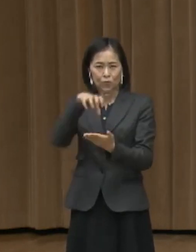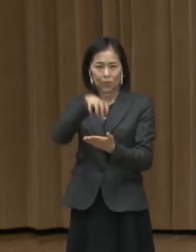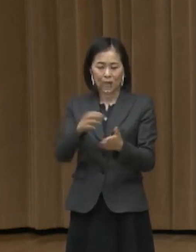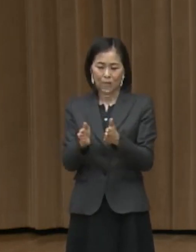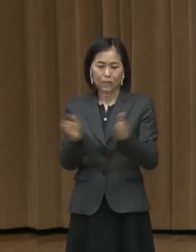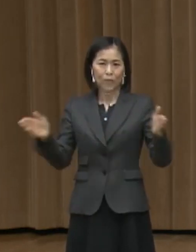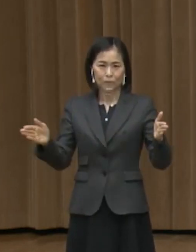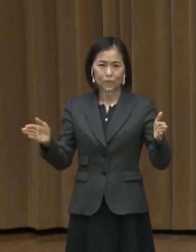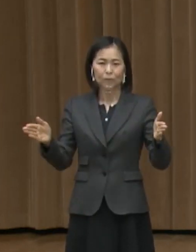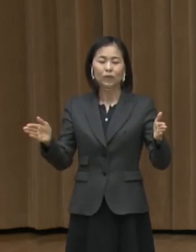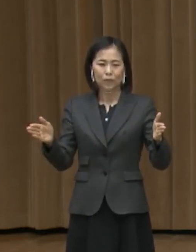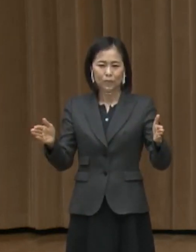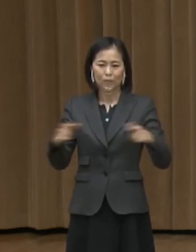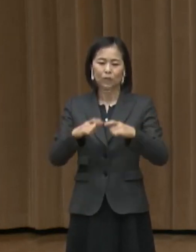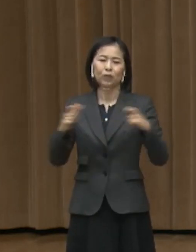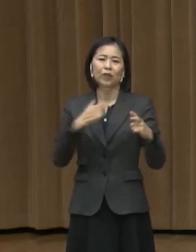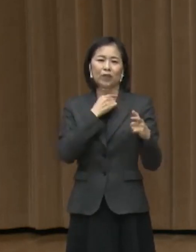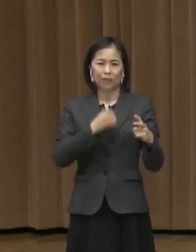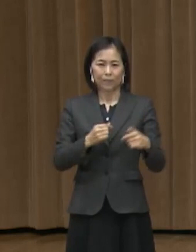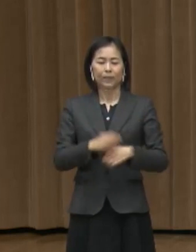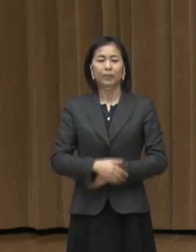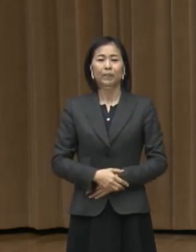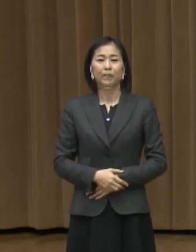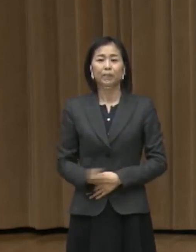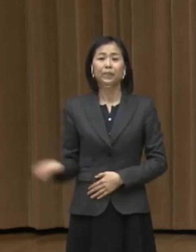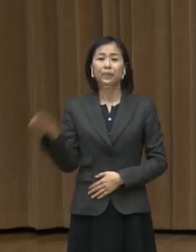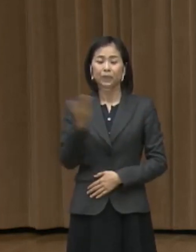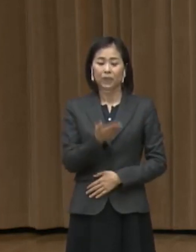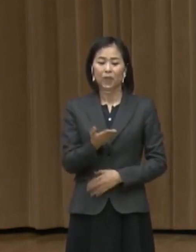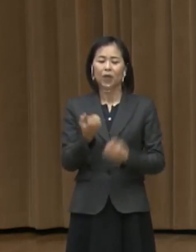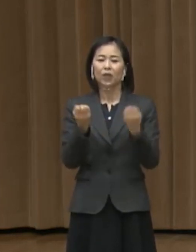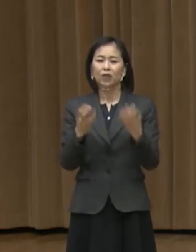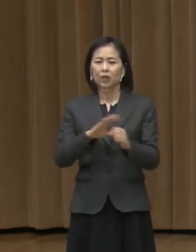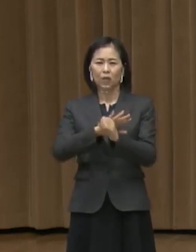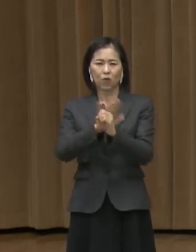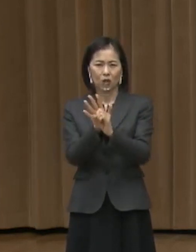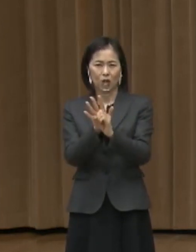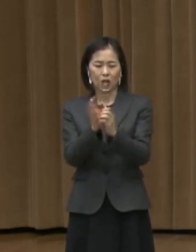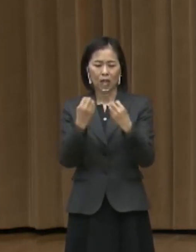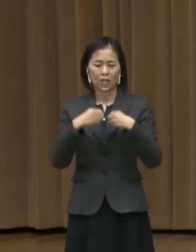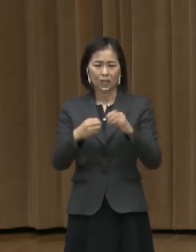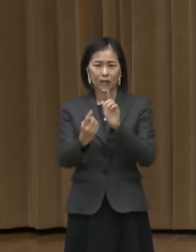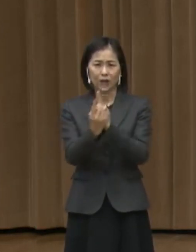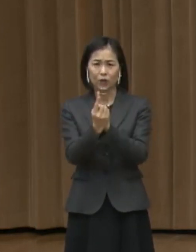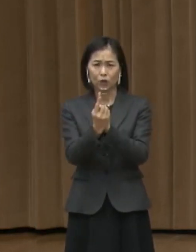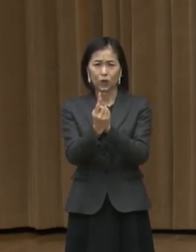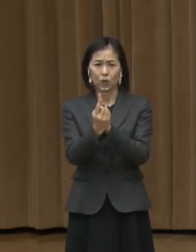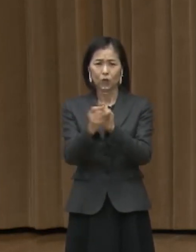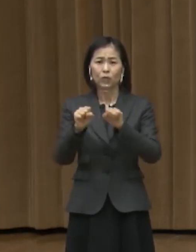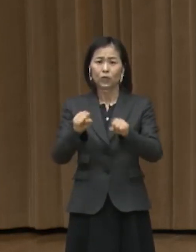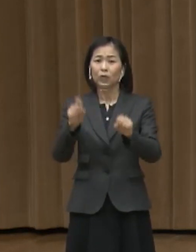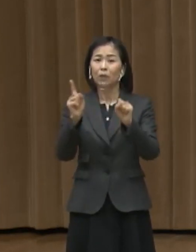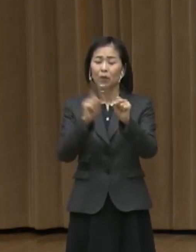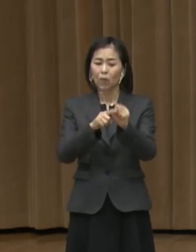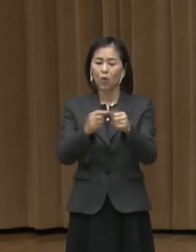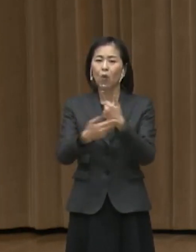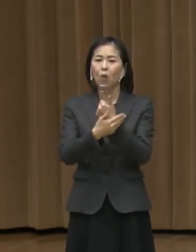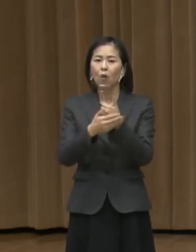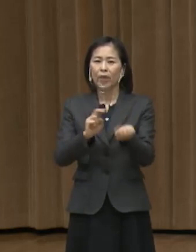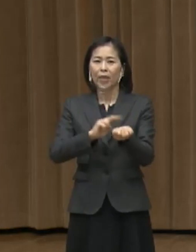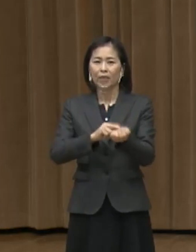員を増やしていきたいと考えています。次に新型コロナウイルス感染症対応を行う保健医療部の体